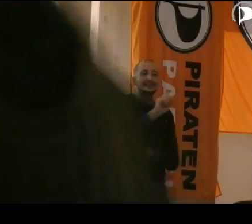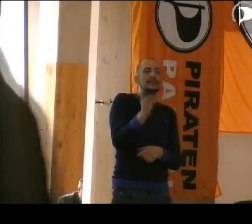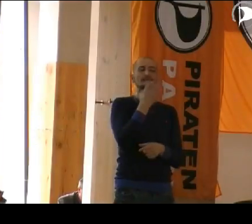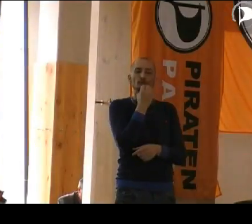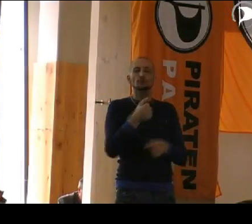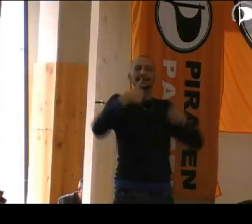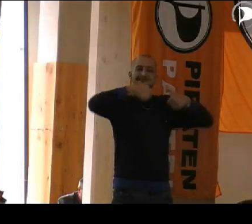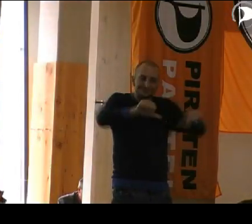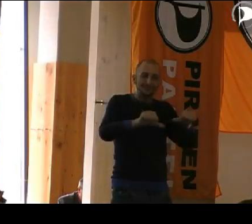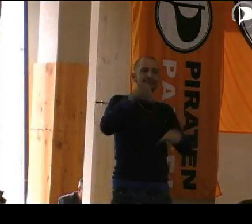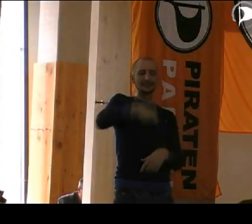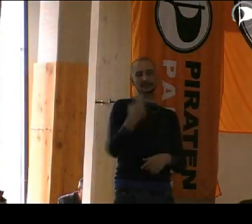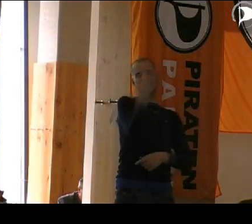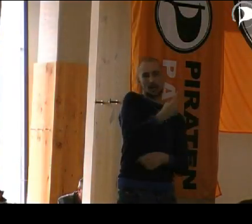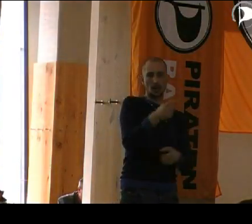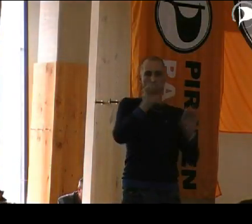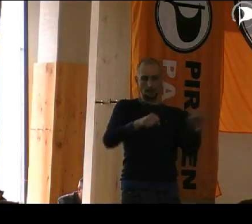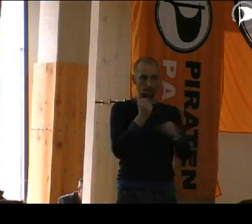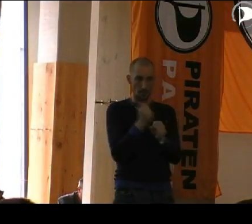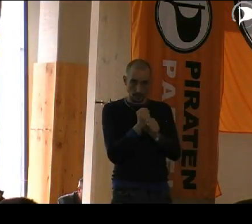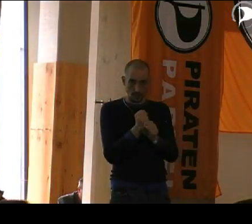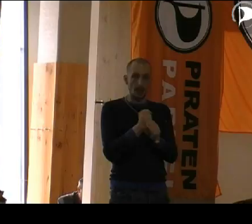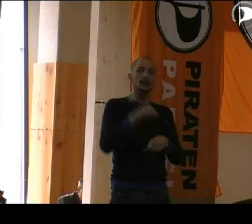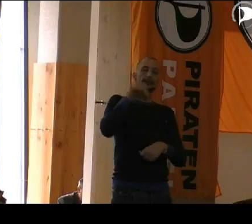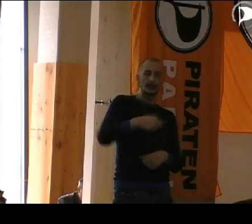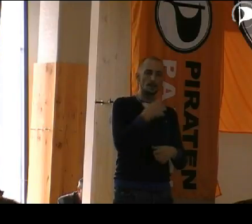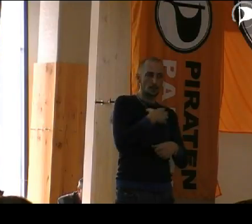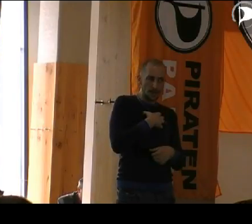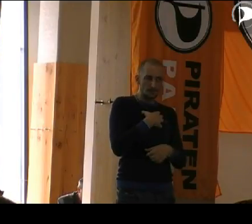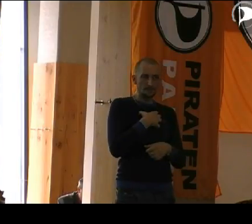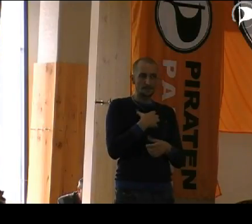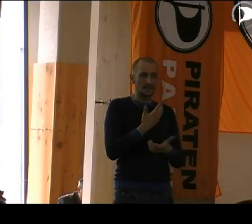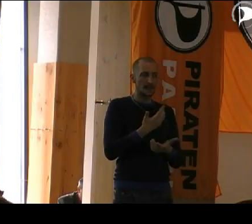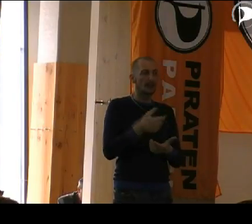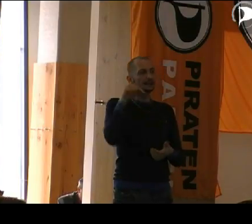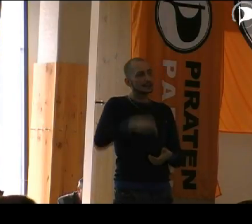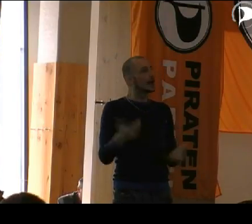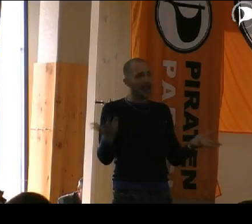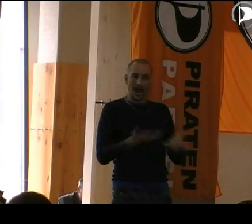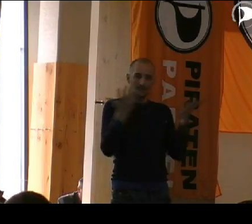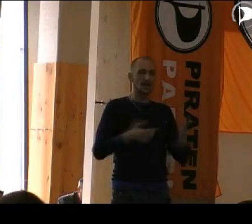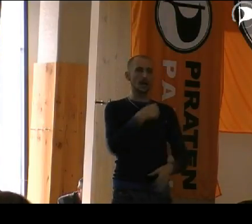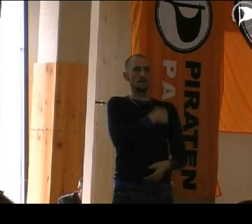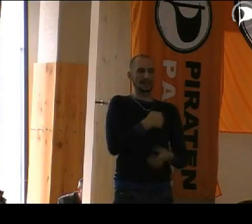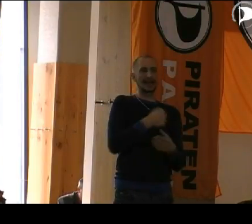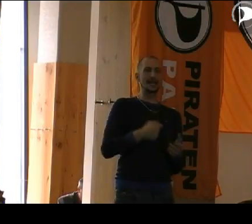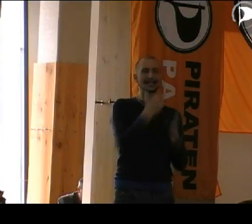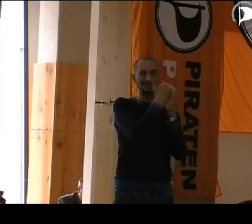zu machen ist ohne das nicht ganz einfach beigesetzt